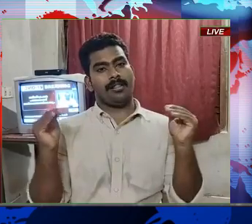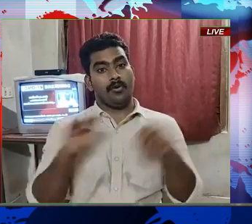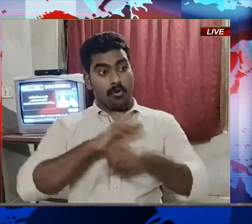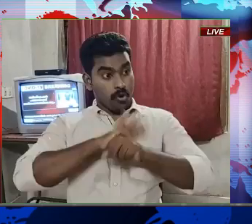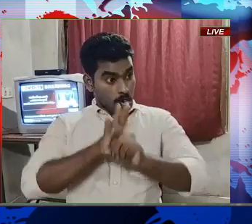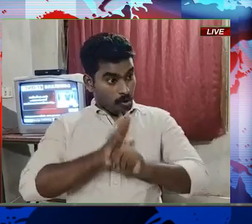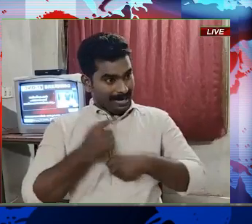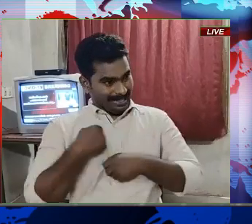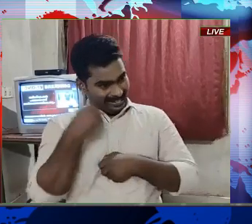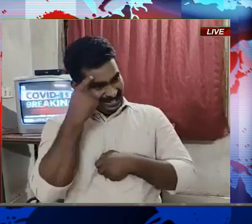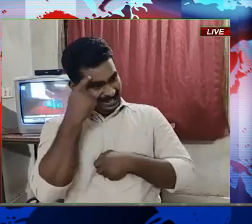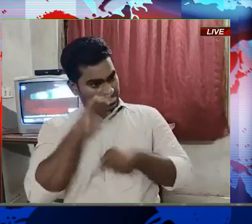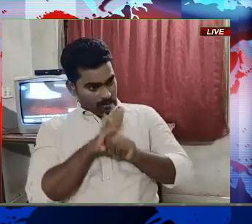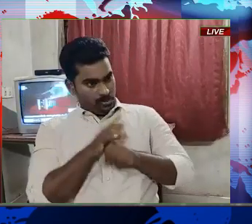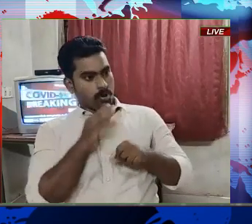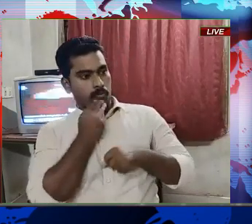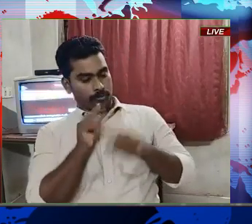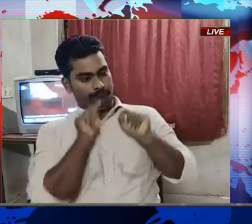ഇപ്പോൾ